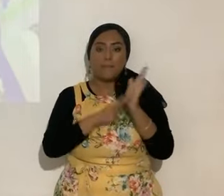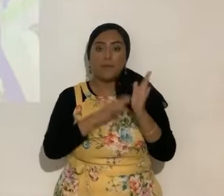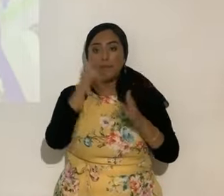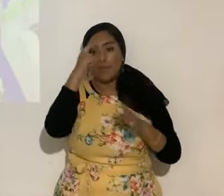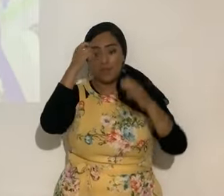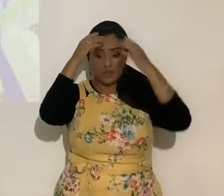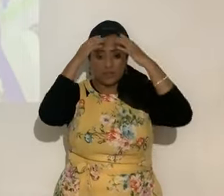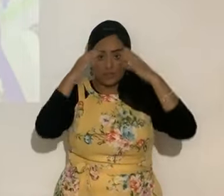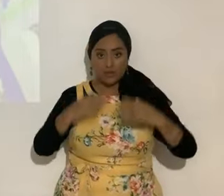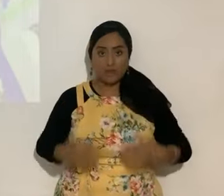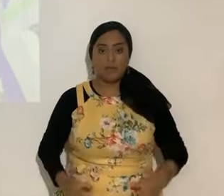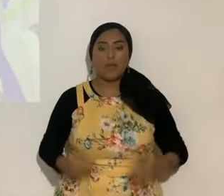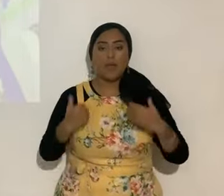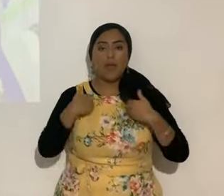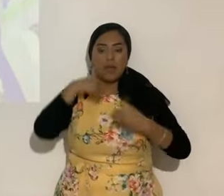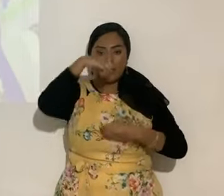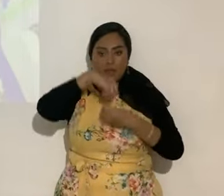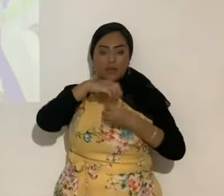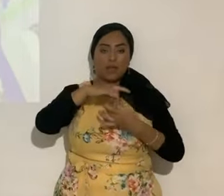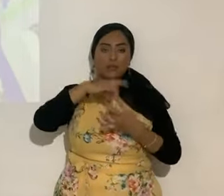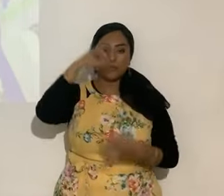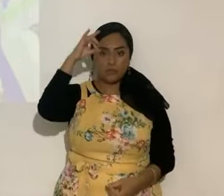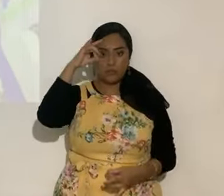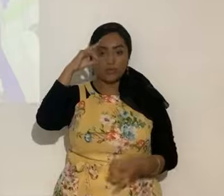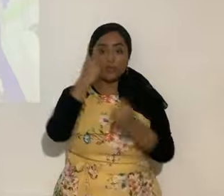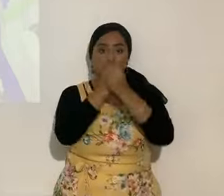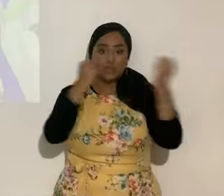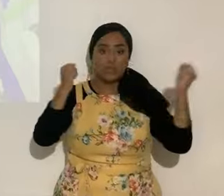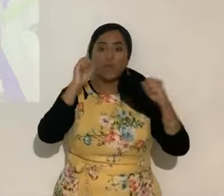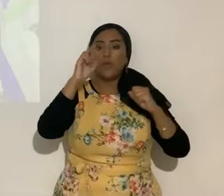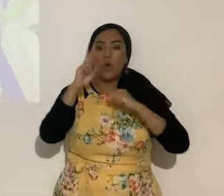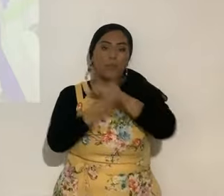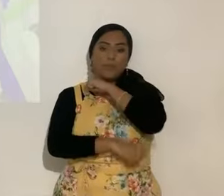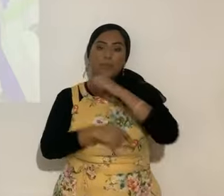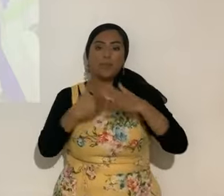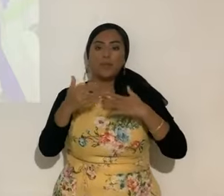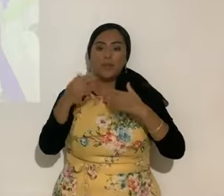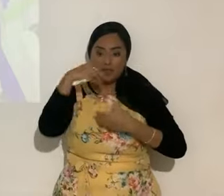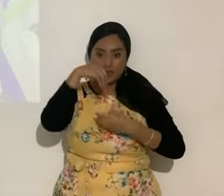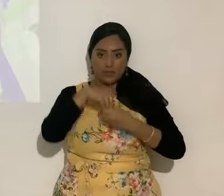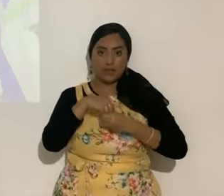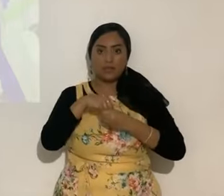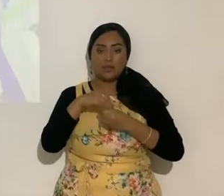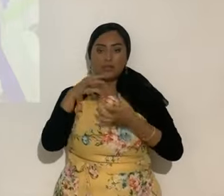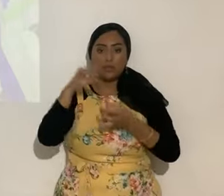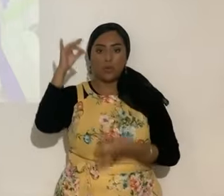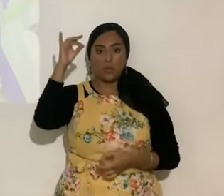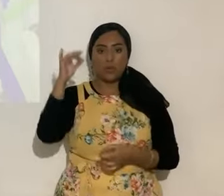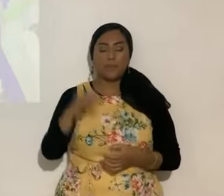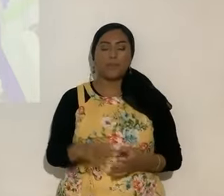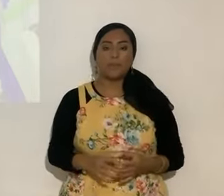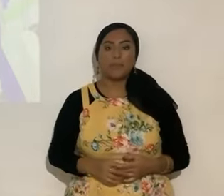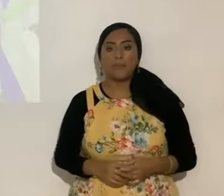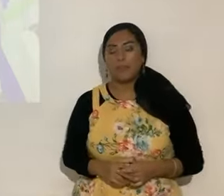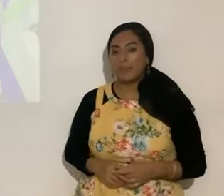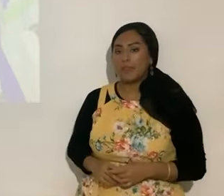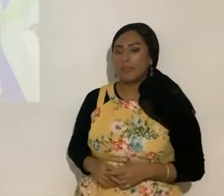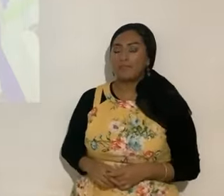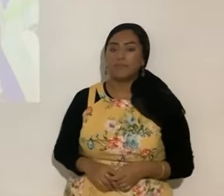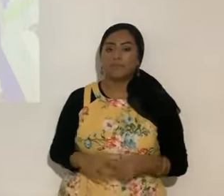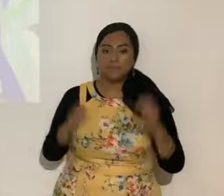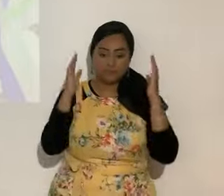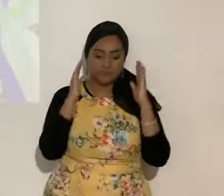porque el cuerpo albergó un alma, sea salva, o sea condenada, albergó un alma, ahora, pongan mucha atención,